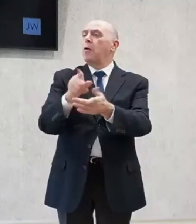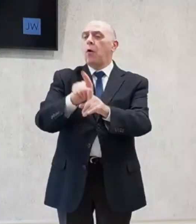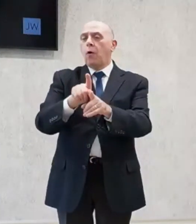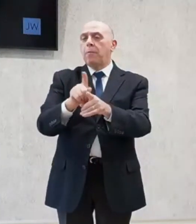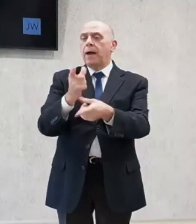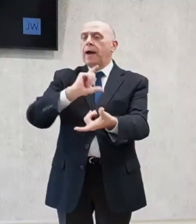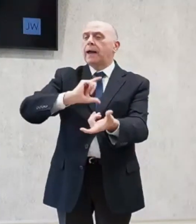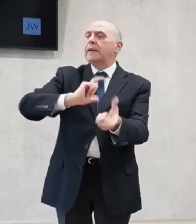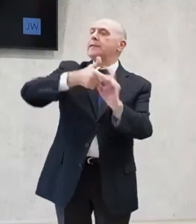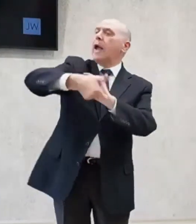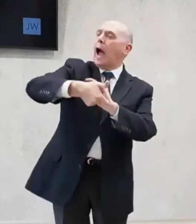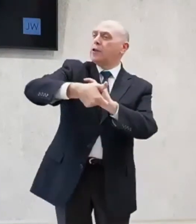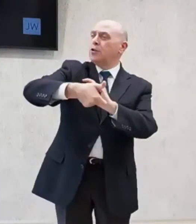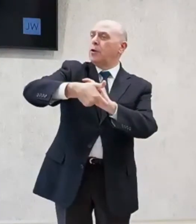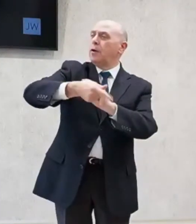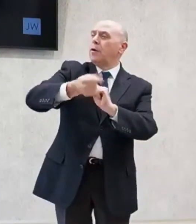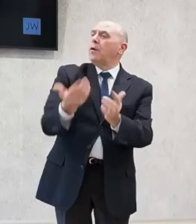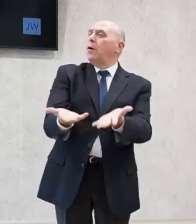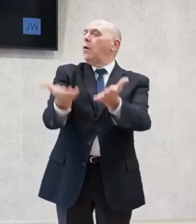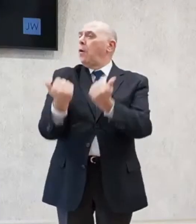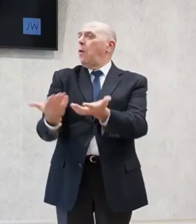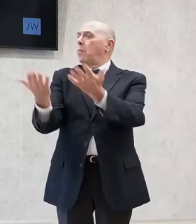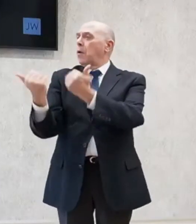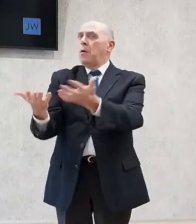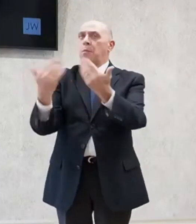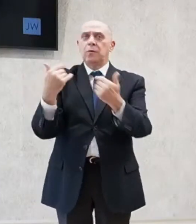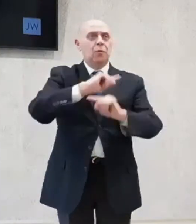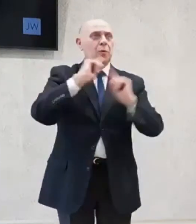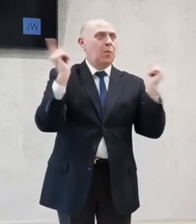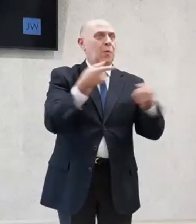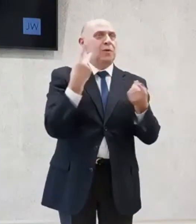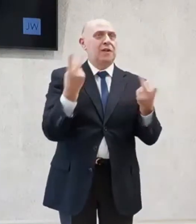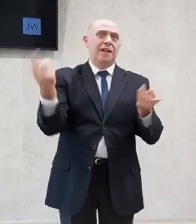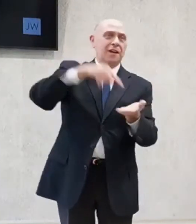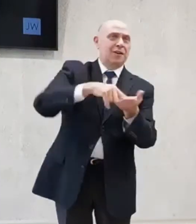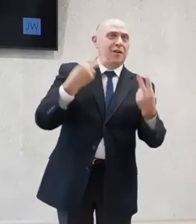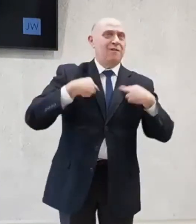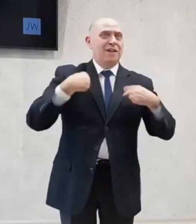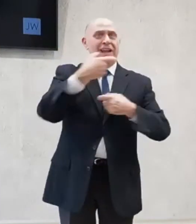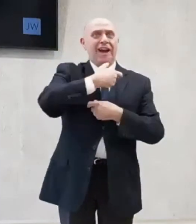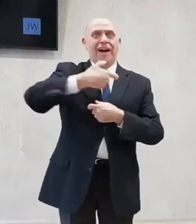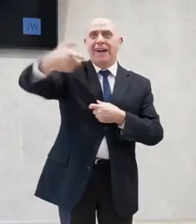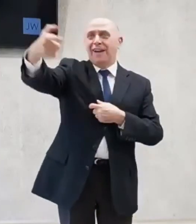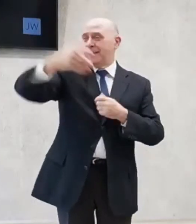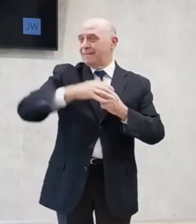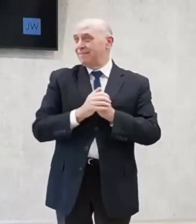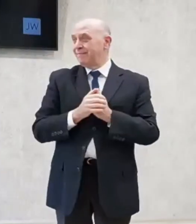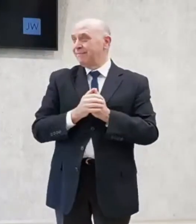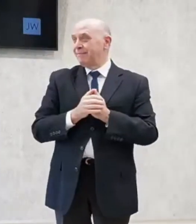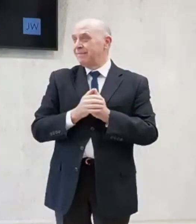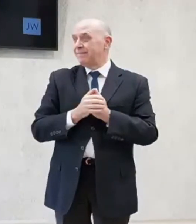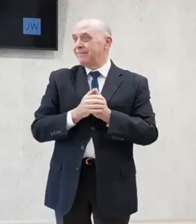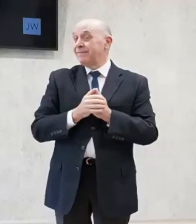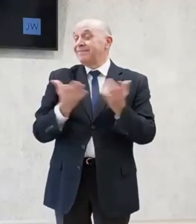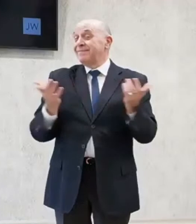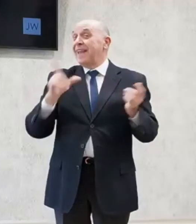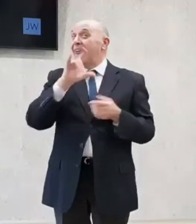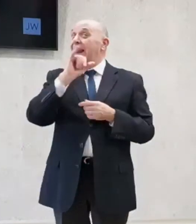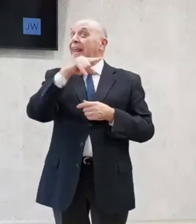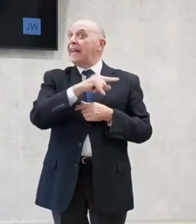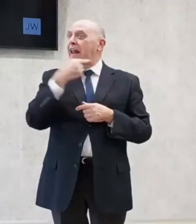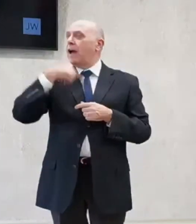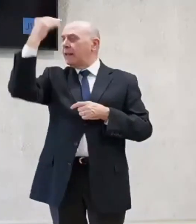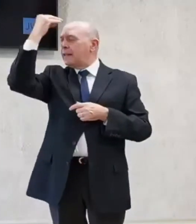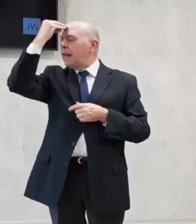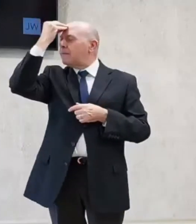tutta l'umanità per dare nuovamente la speranza della vita eterna nella mente di Lina era Chiara anche la